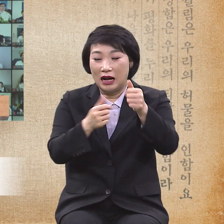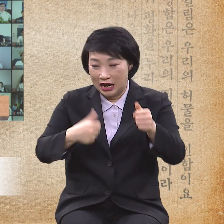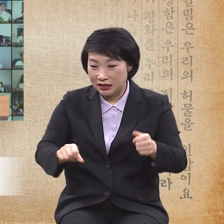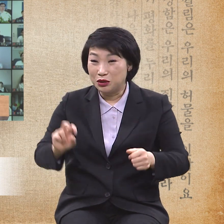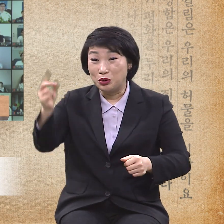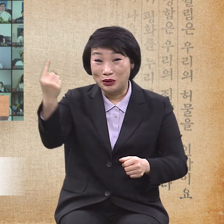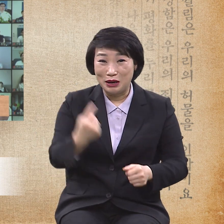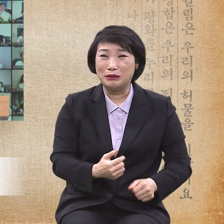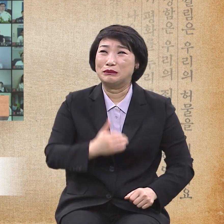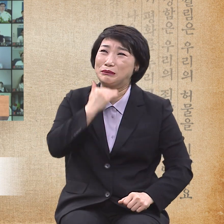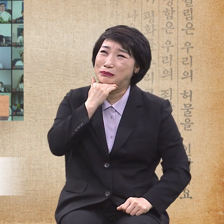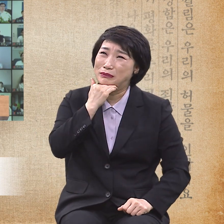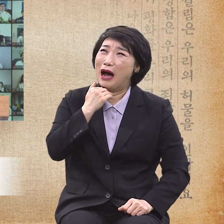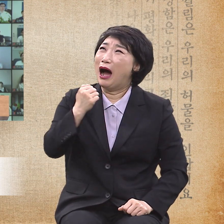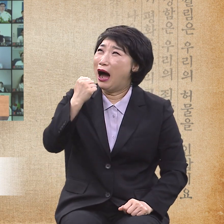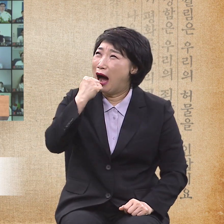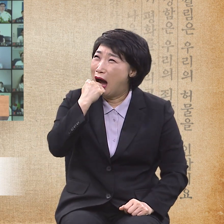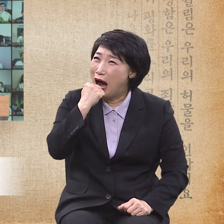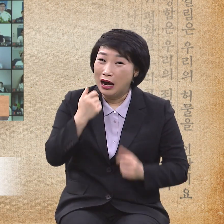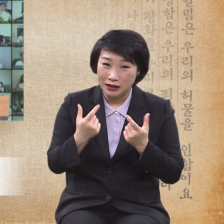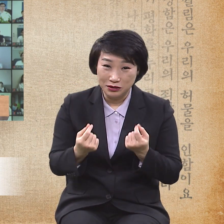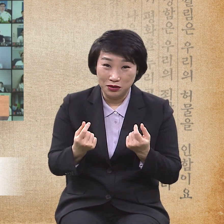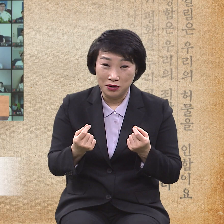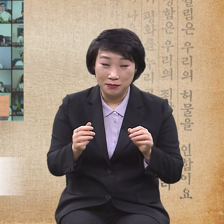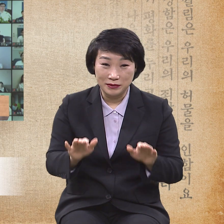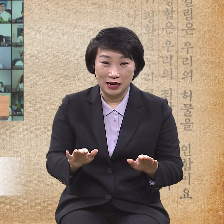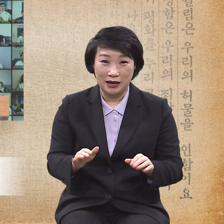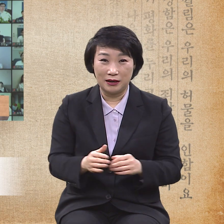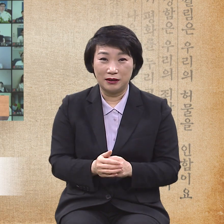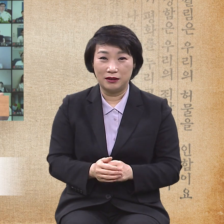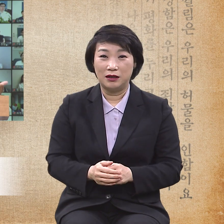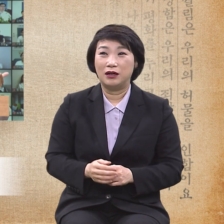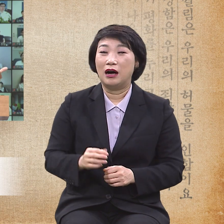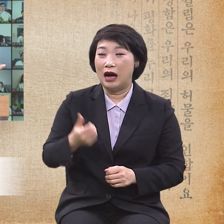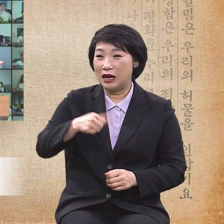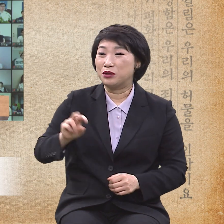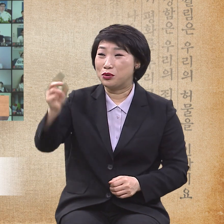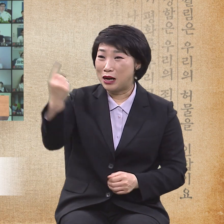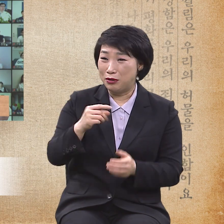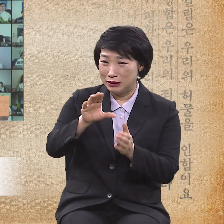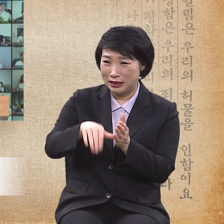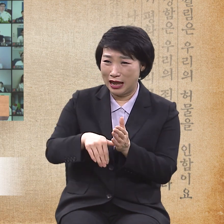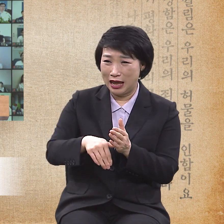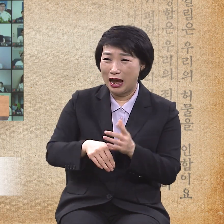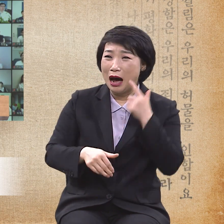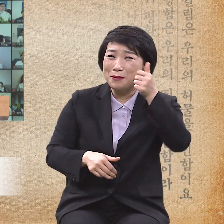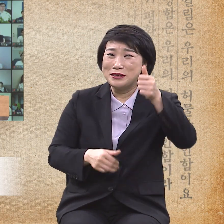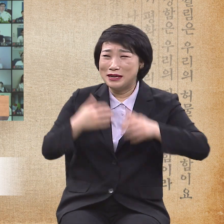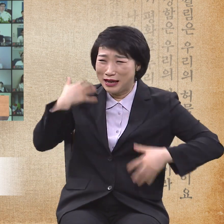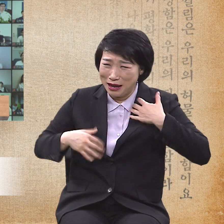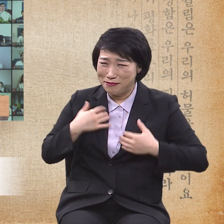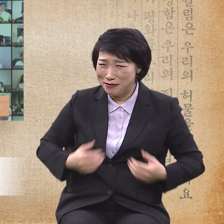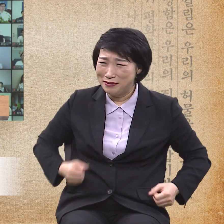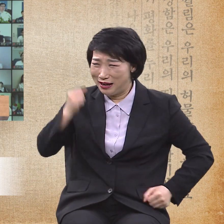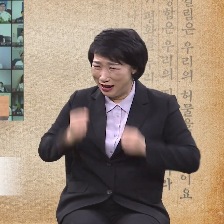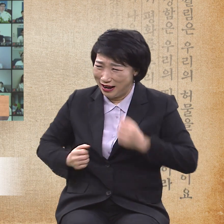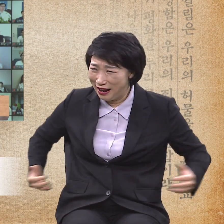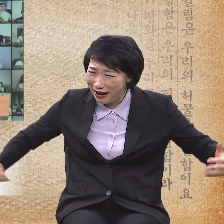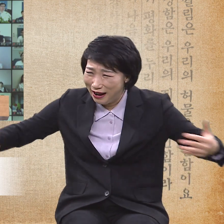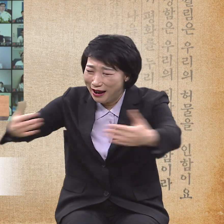탕자가 돌아오기를 끝까지 기다리고 돌아올 때 기쁨으로 맞이한